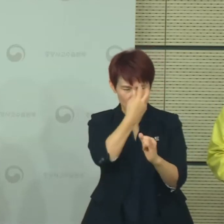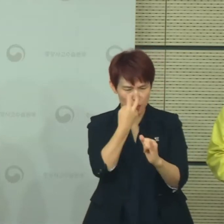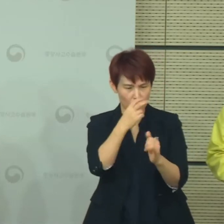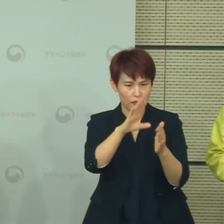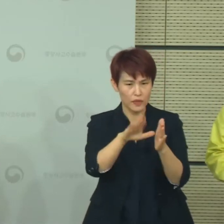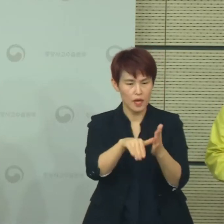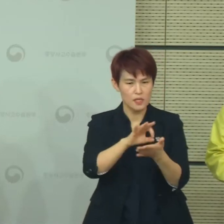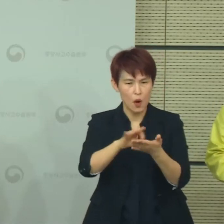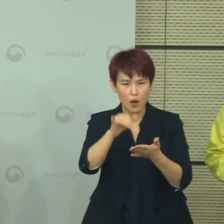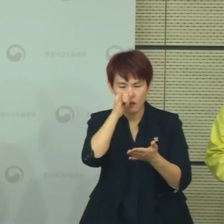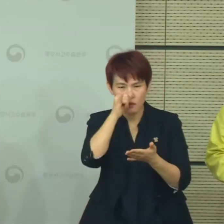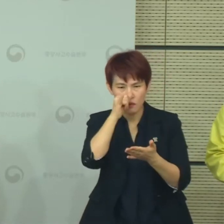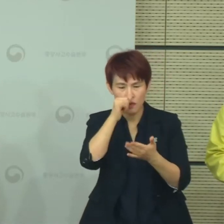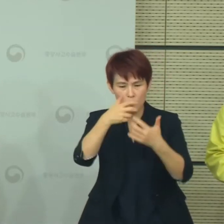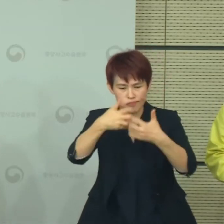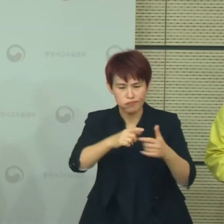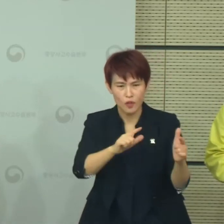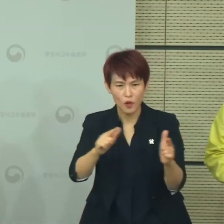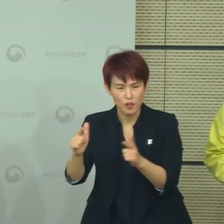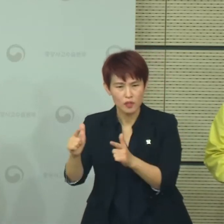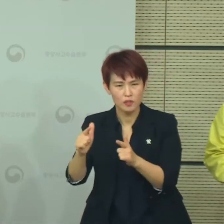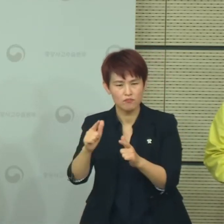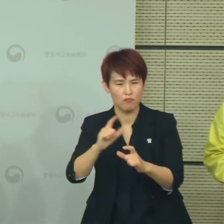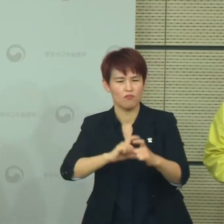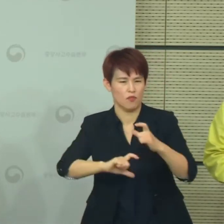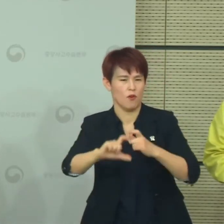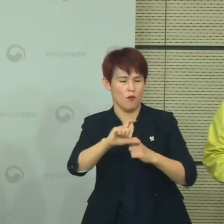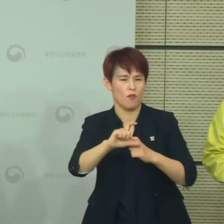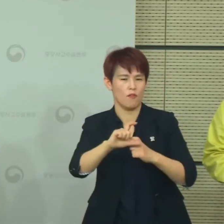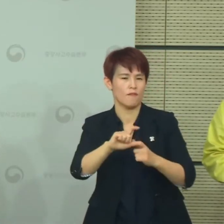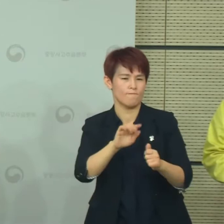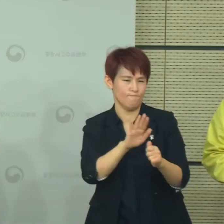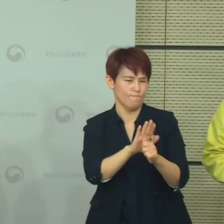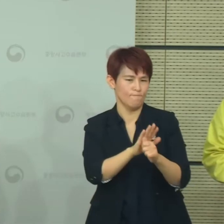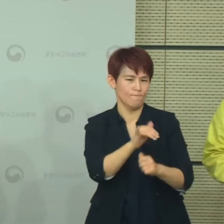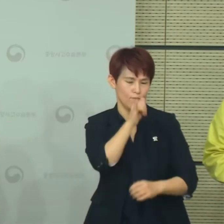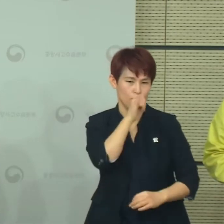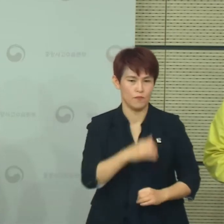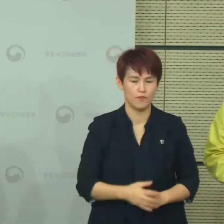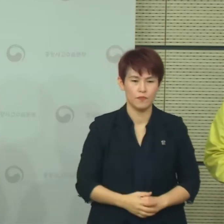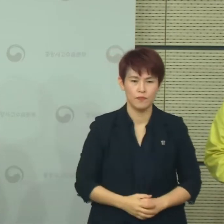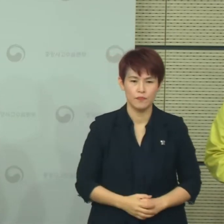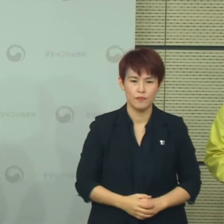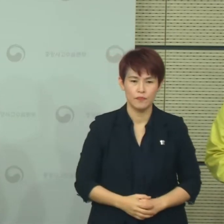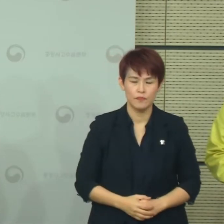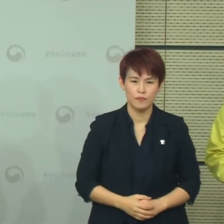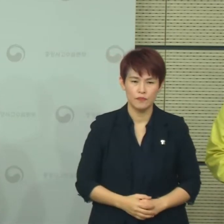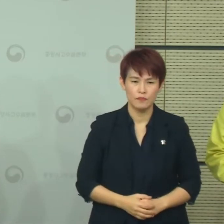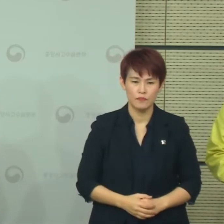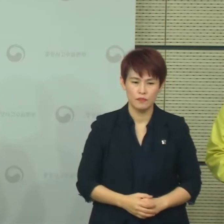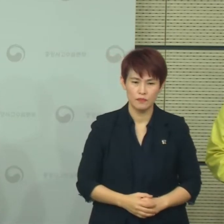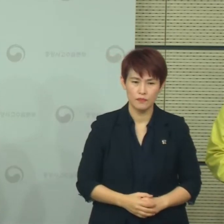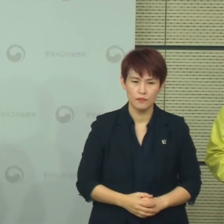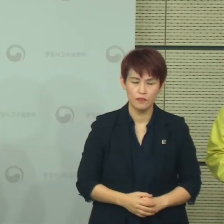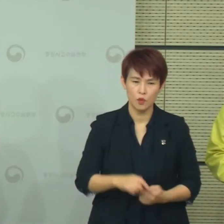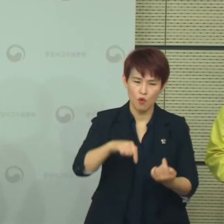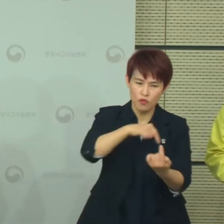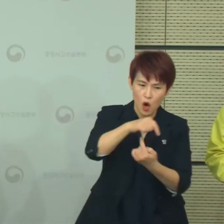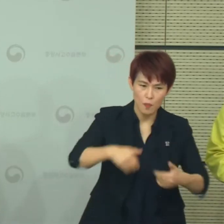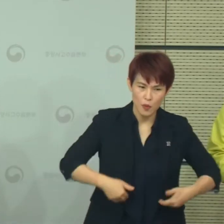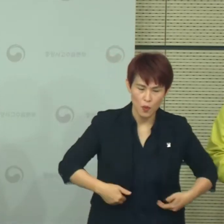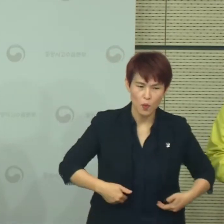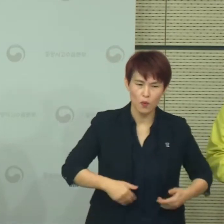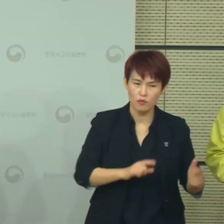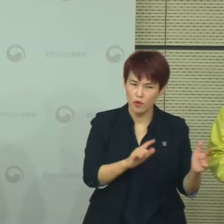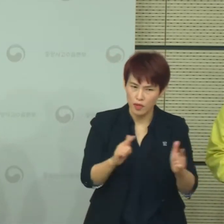소요되는 그 별도의 장비 등에 대한 보완도 함께 진행이 됩니다. 그리고 그 관련돼서 운영에 필요한